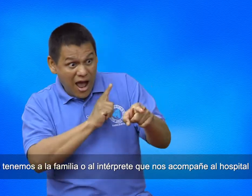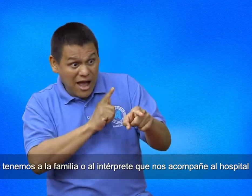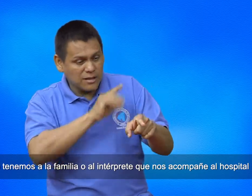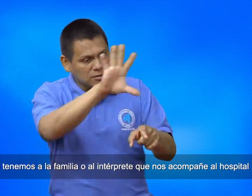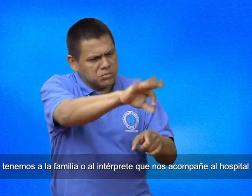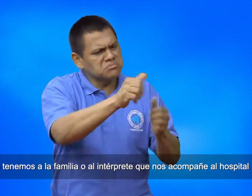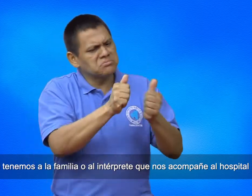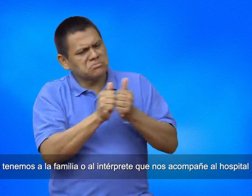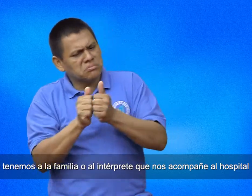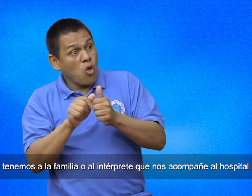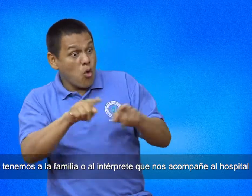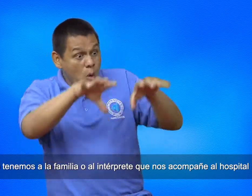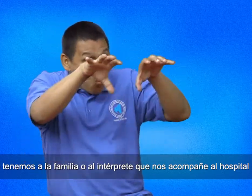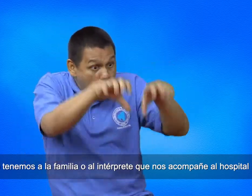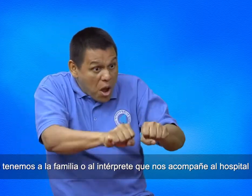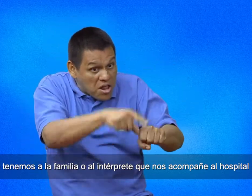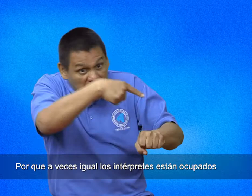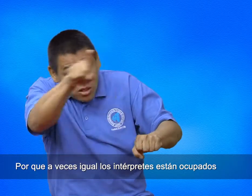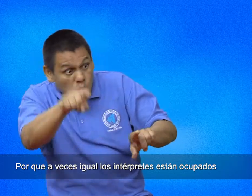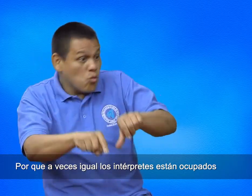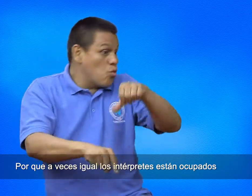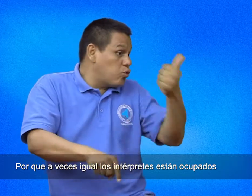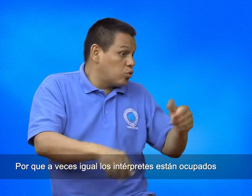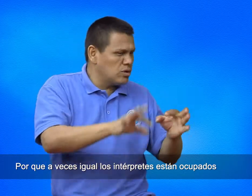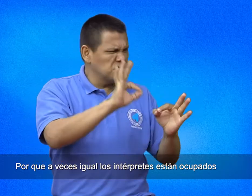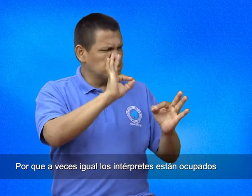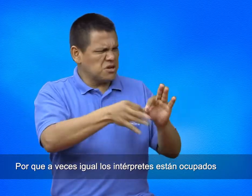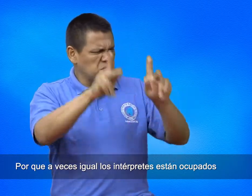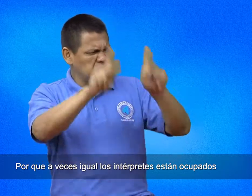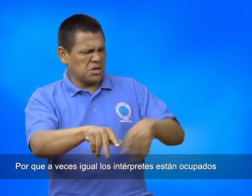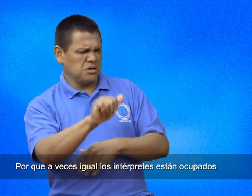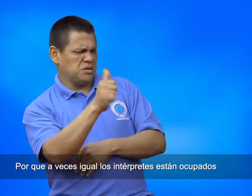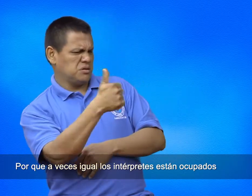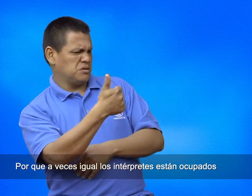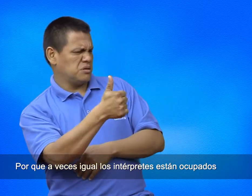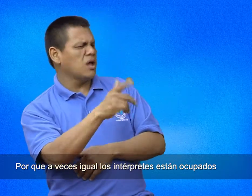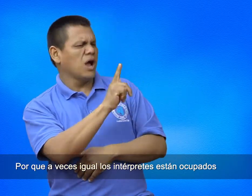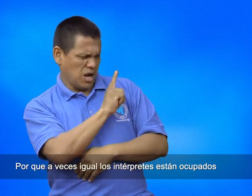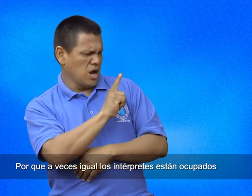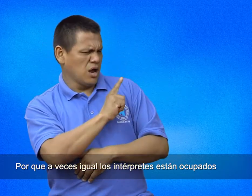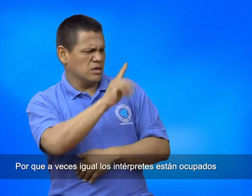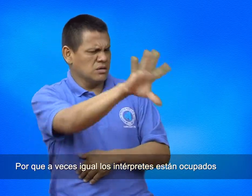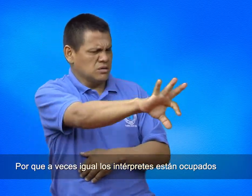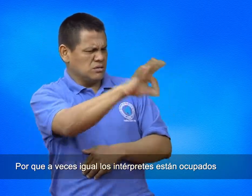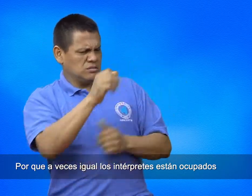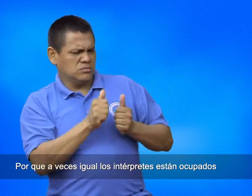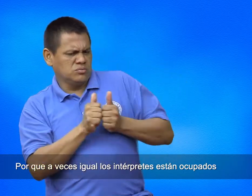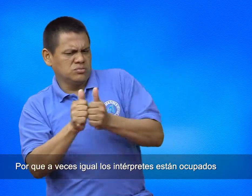intérprete que nos acompañe al hospital porque a veces igual los intérpretes están ocupados